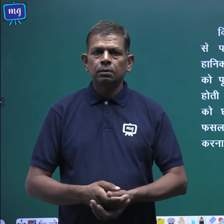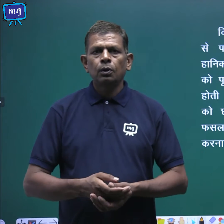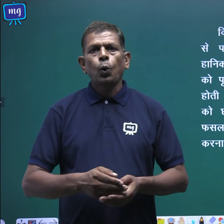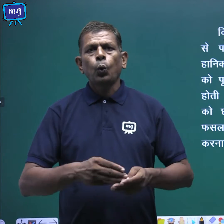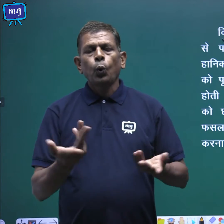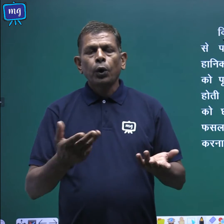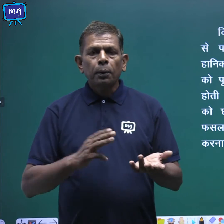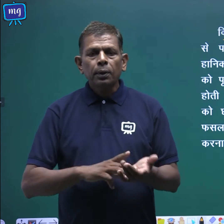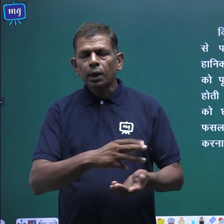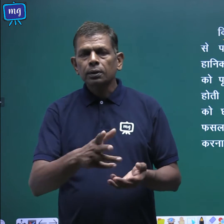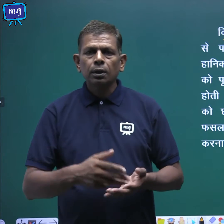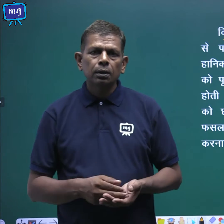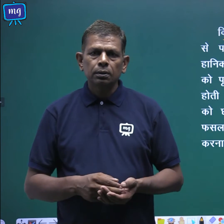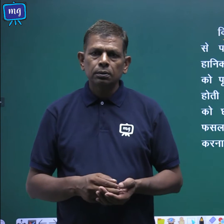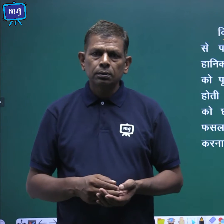किसी पदार्थ का